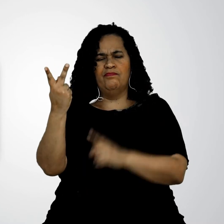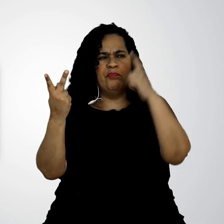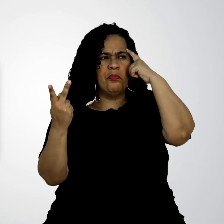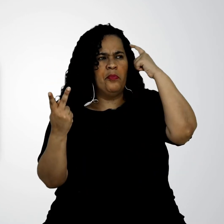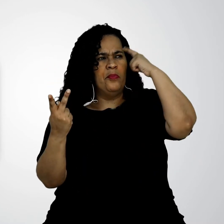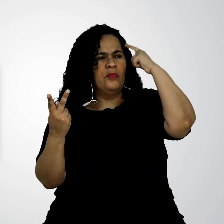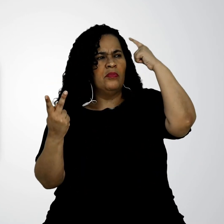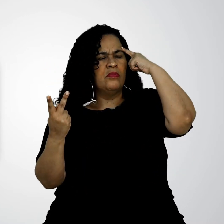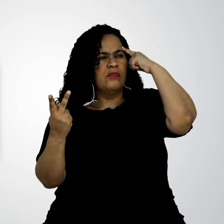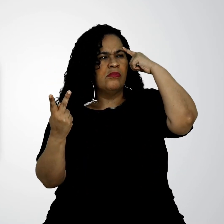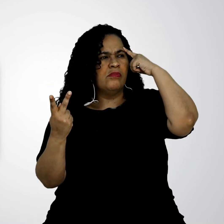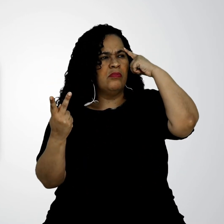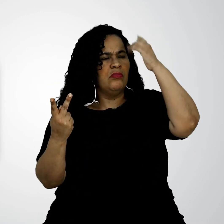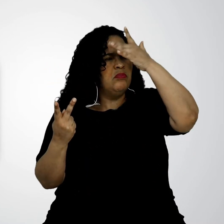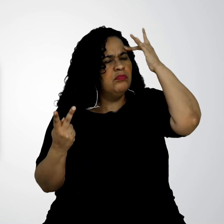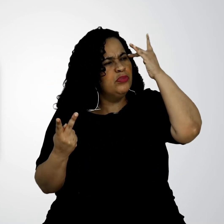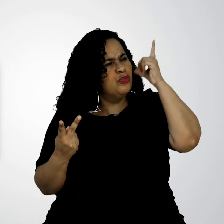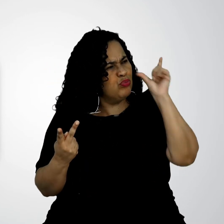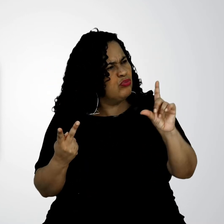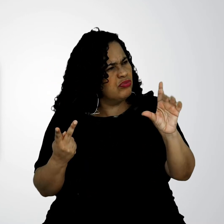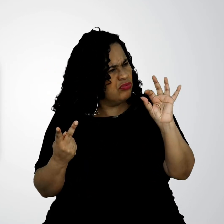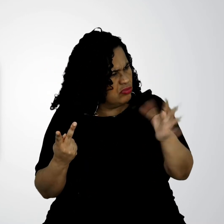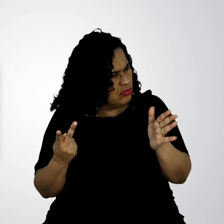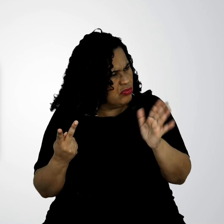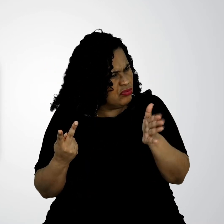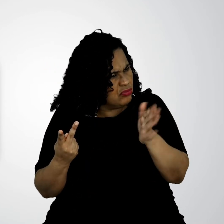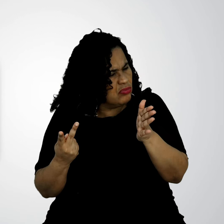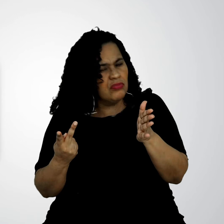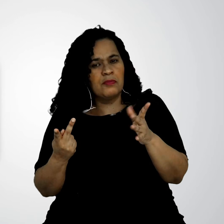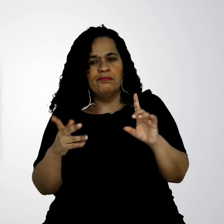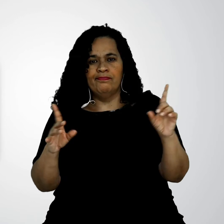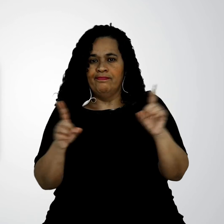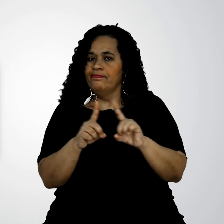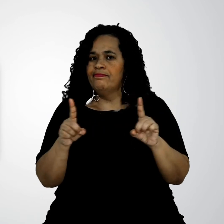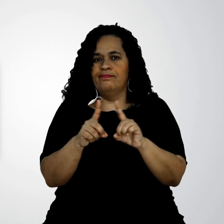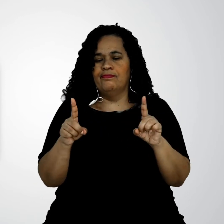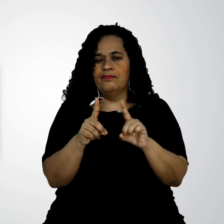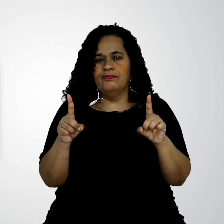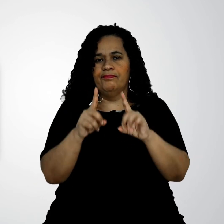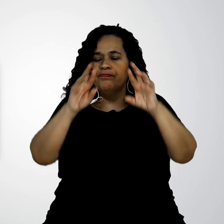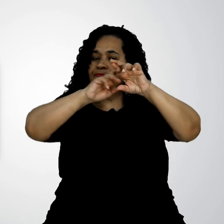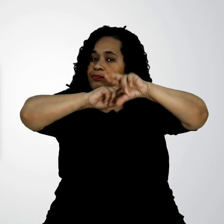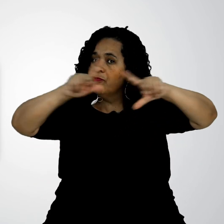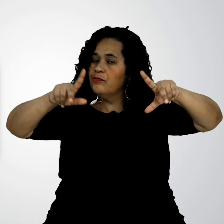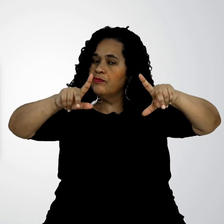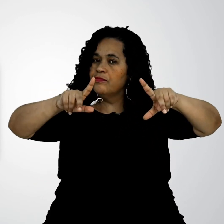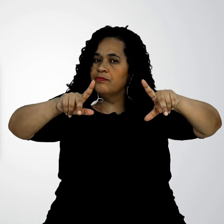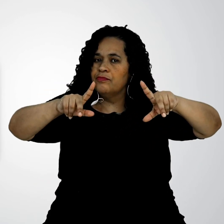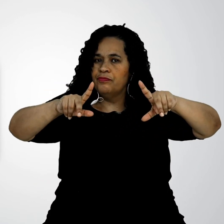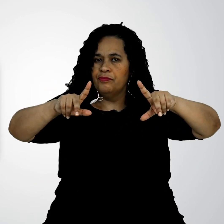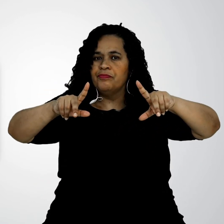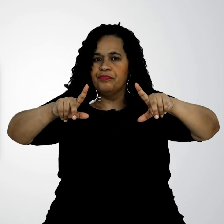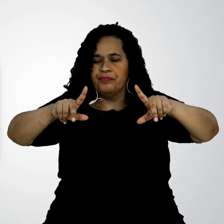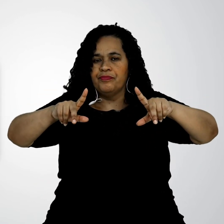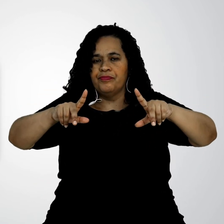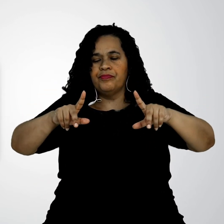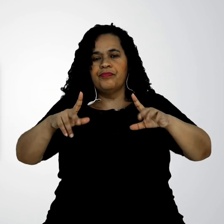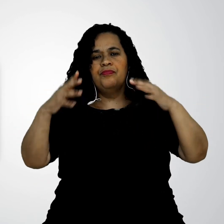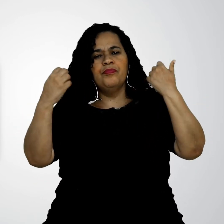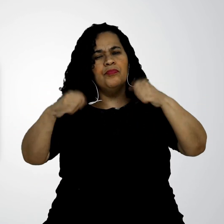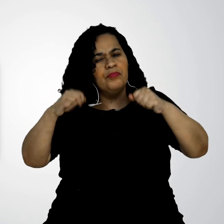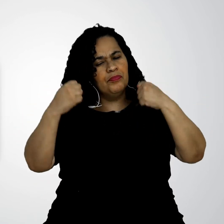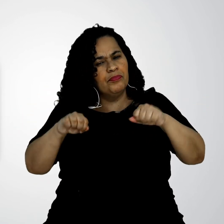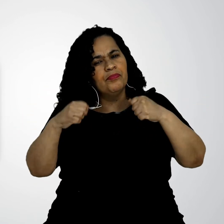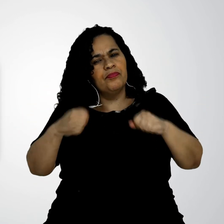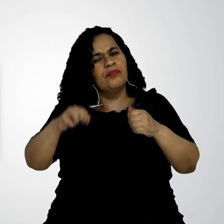Que a pessoa aperta e ela... Que é um equívoco que muita gente acha. né? E ela passa a ter uma sexualidade organizada. A gente não acredita nisso. A gente sabe